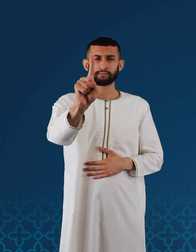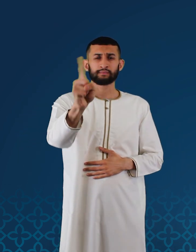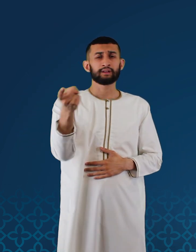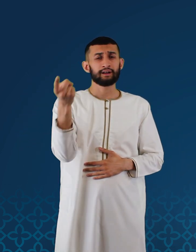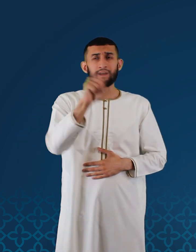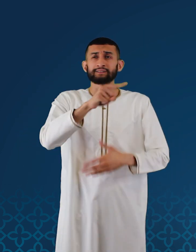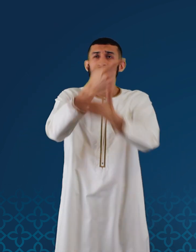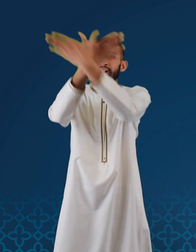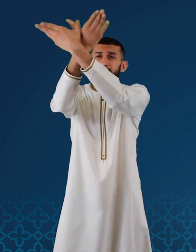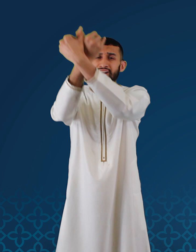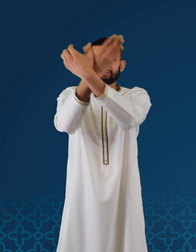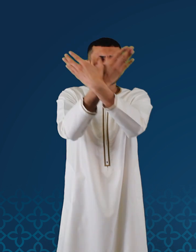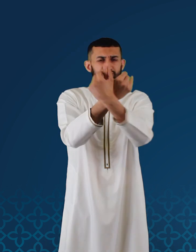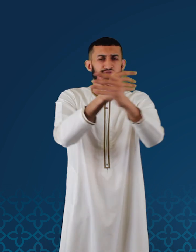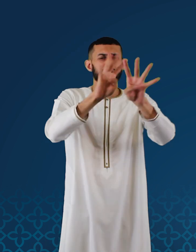ربك والملك صفا